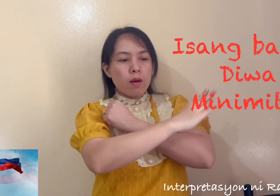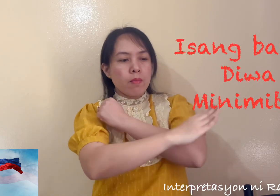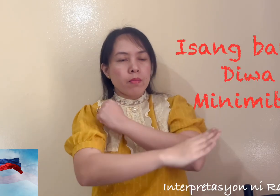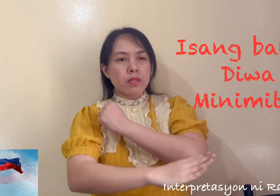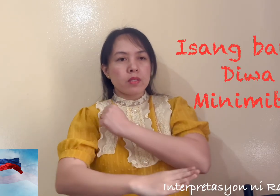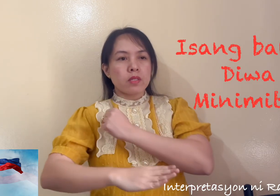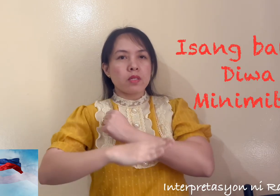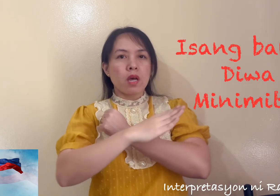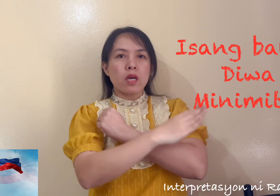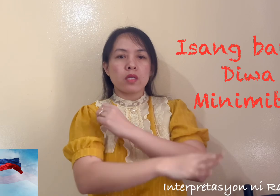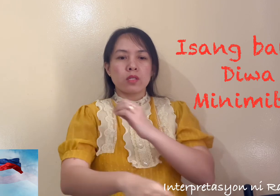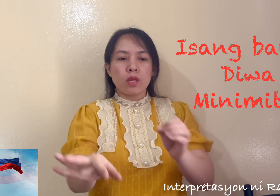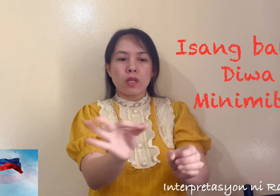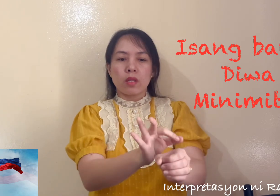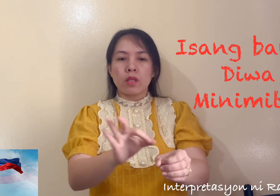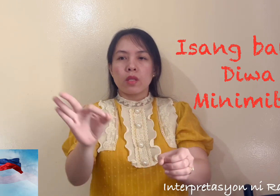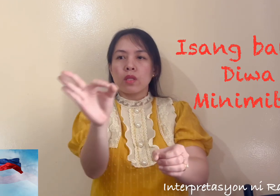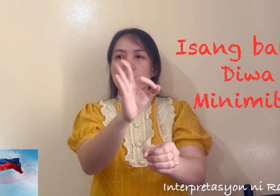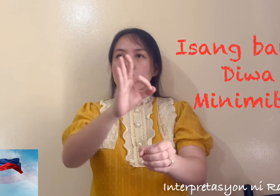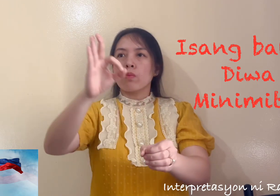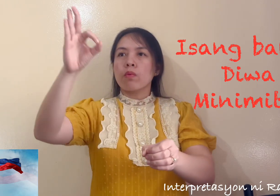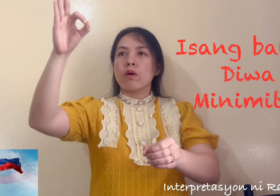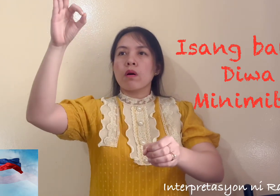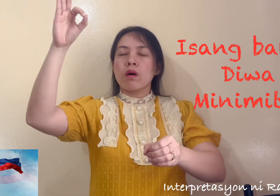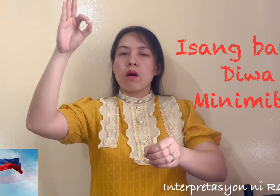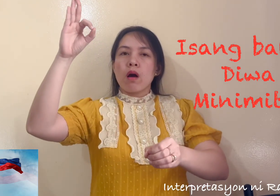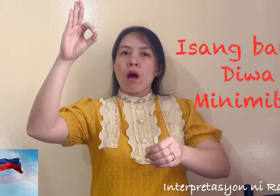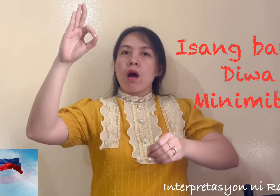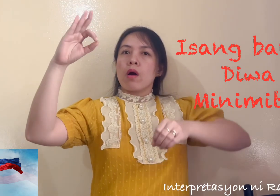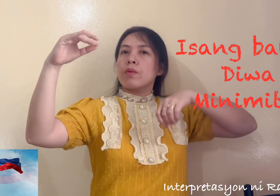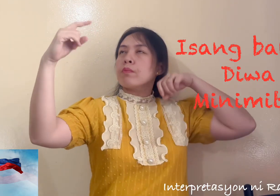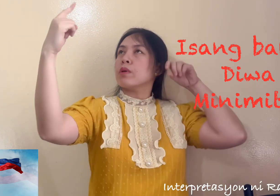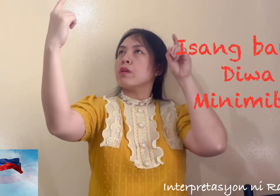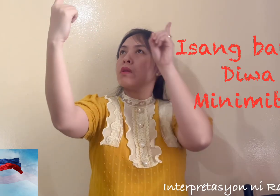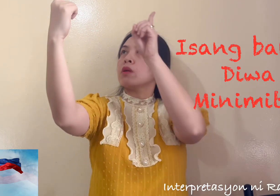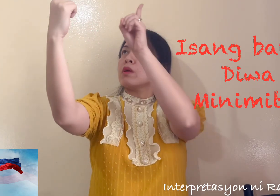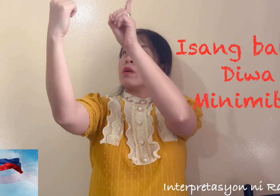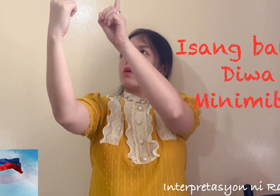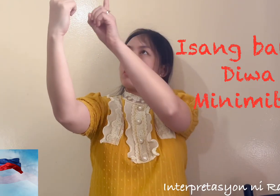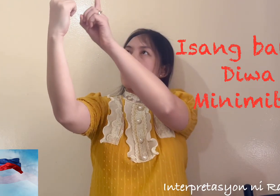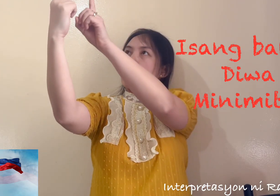isang bansa, isang diwa ang